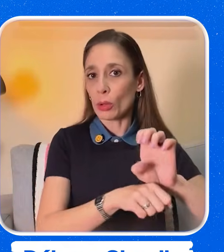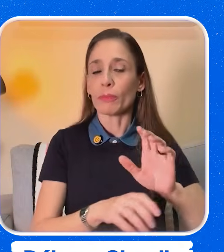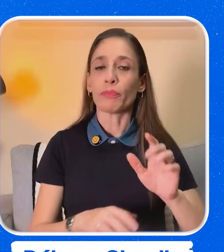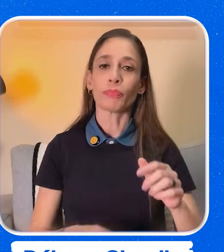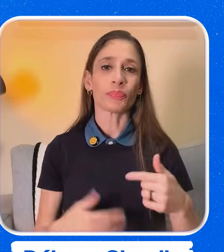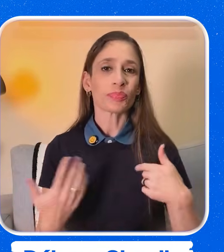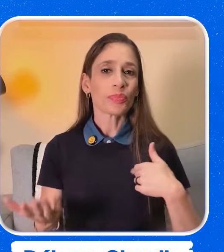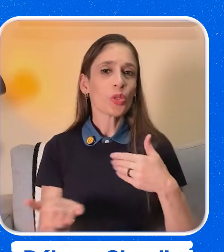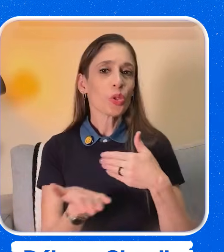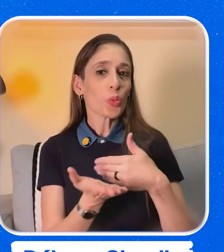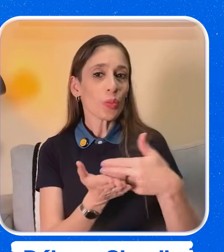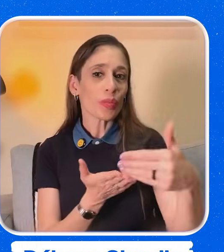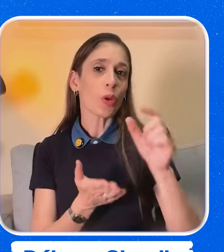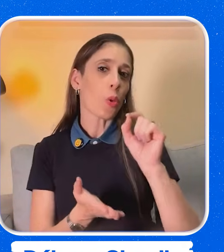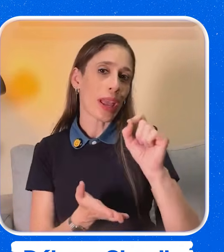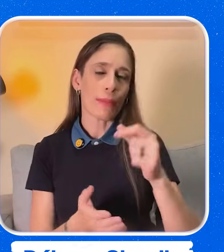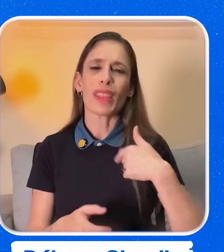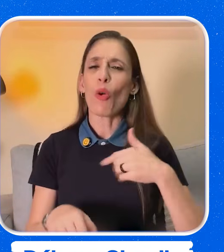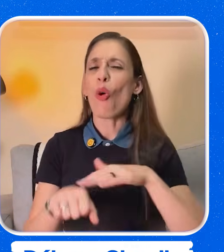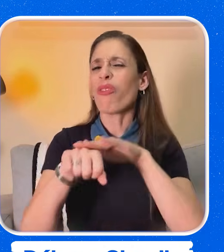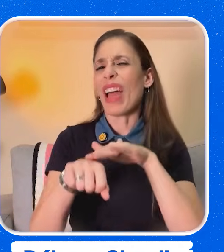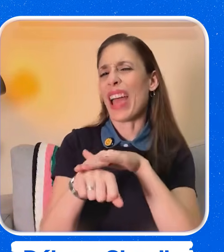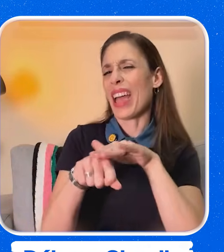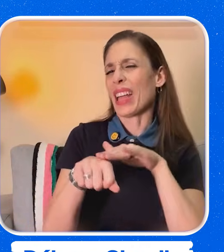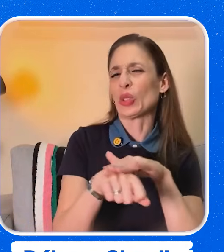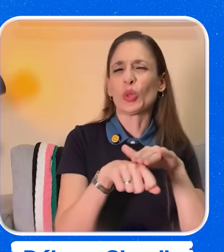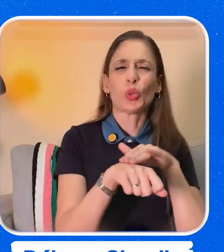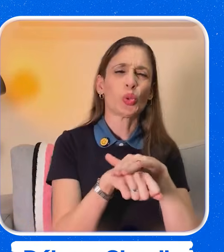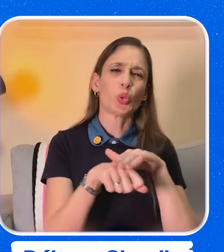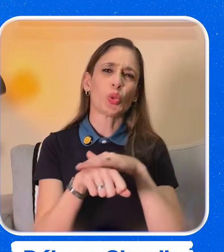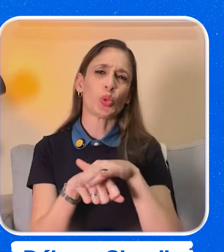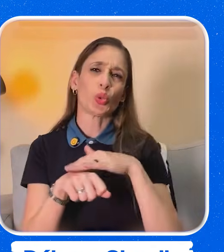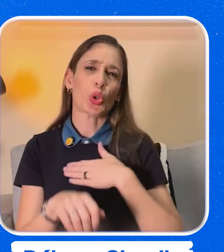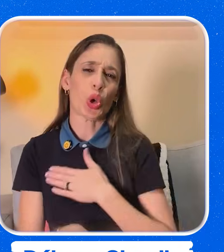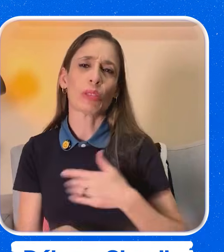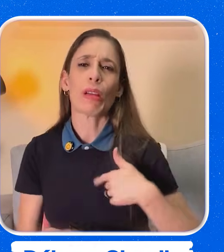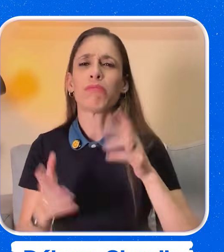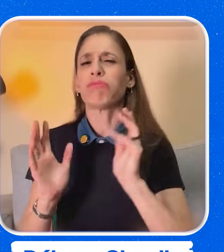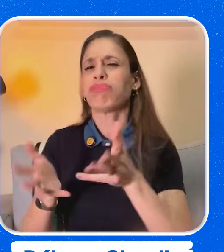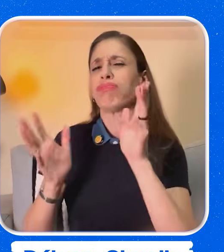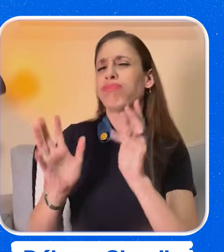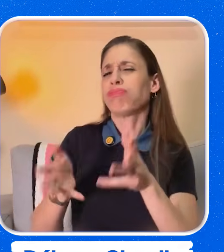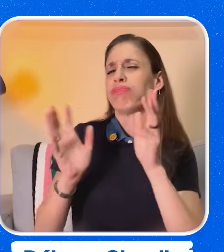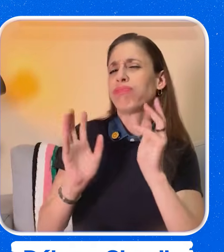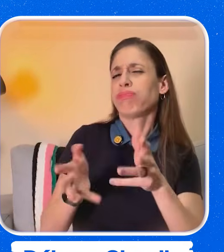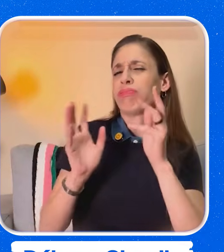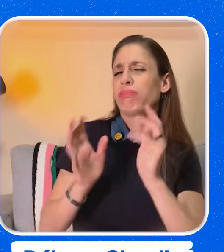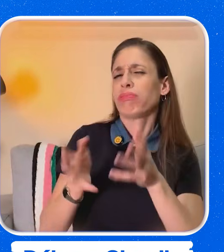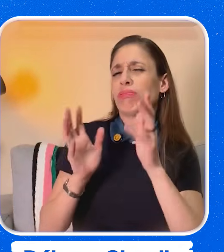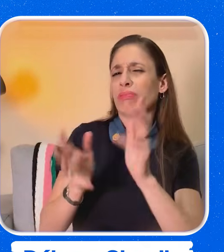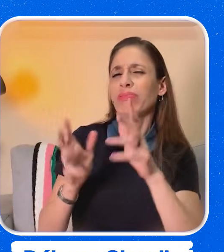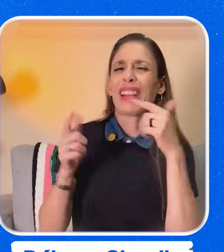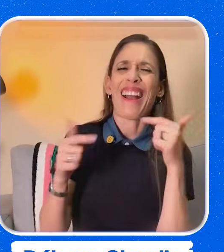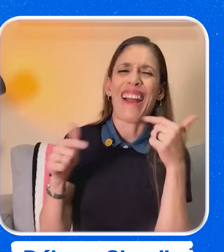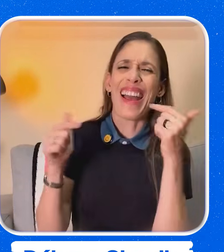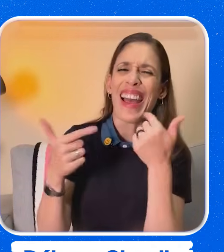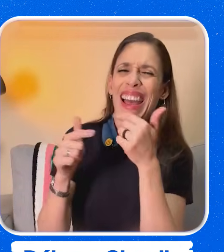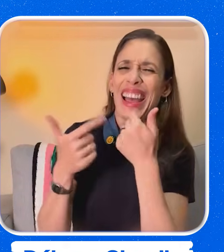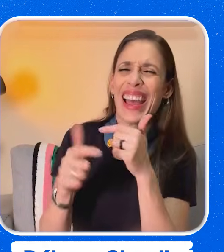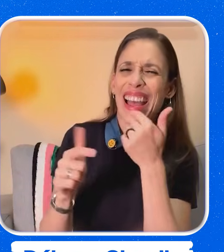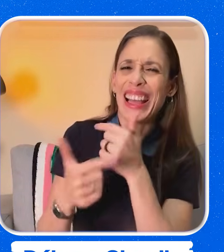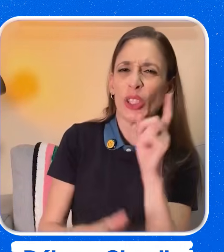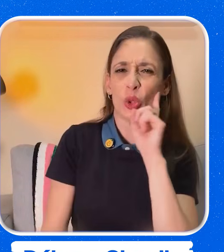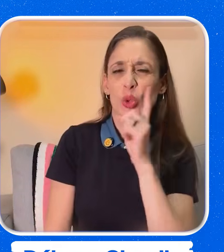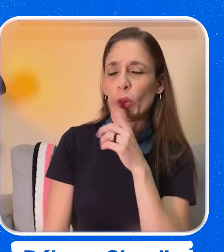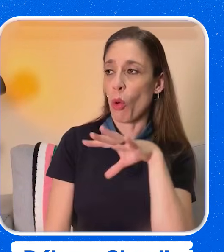a ficar conversando, porque eu converso muito, né? Então a gente lá sinalizando, sinalizando, conversando, conversando, dando risada, e o